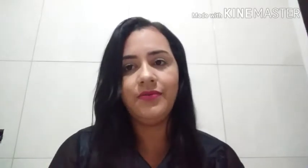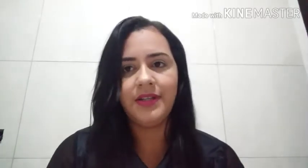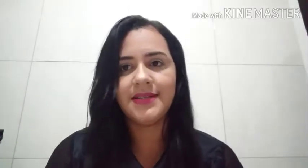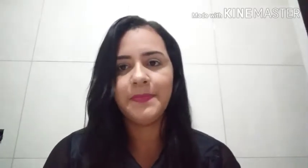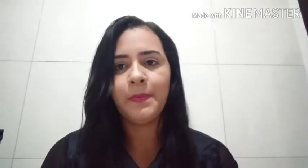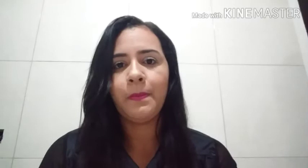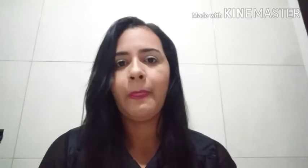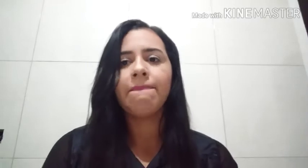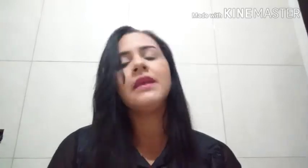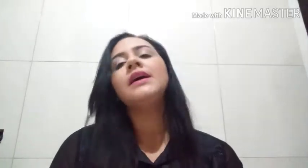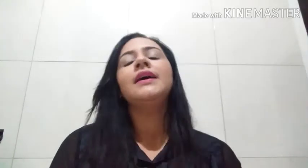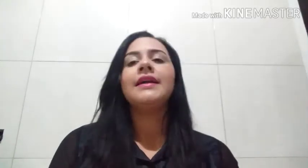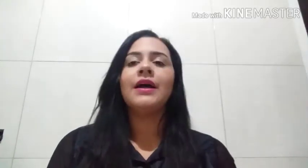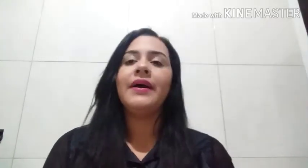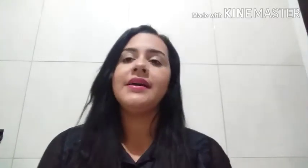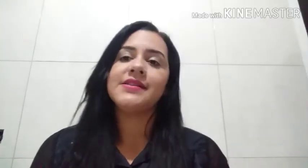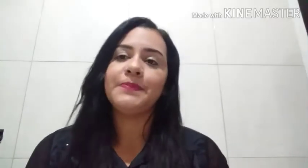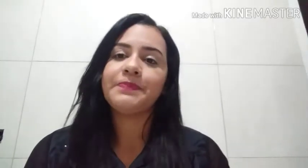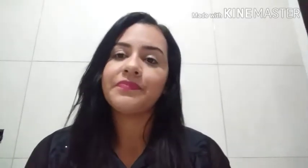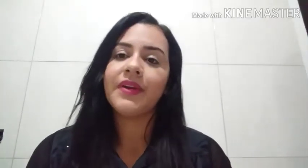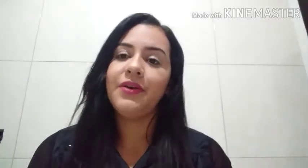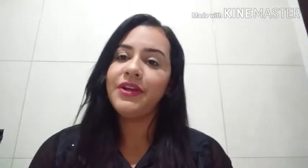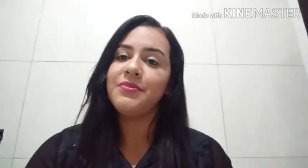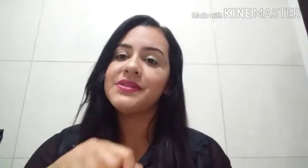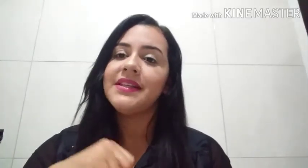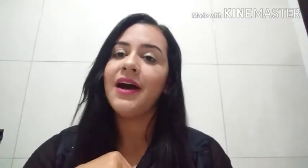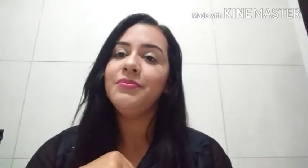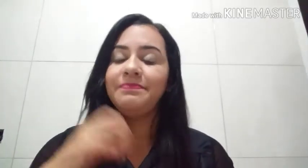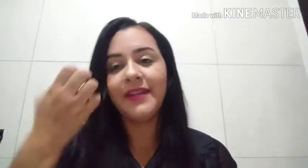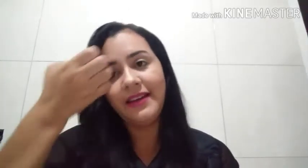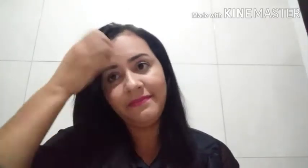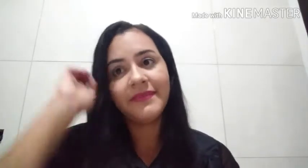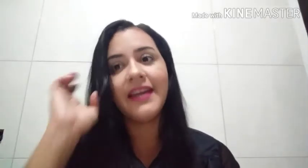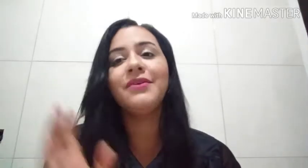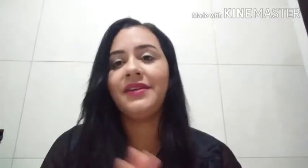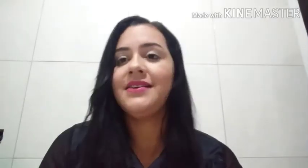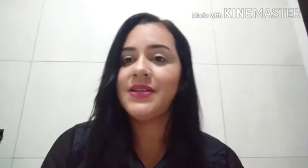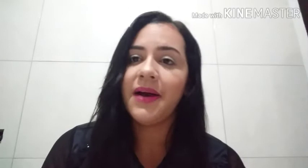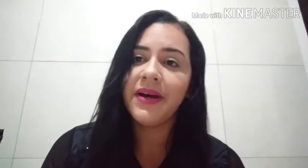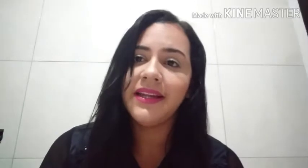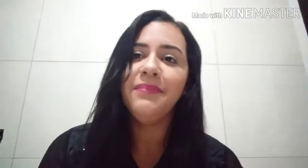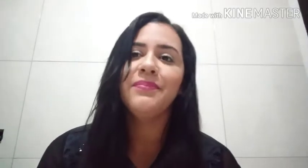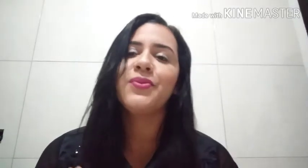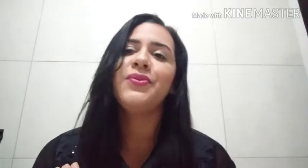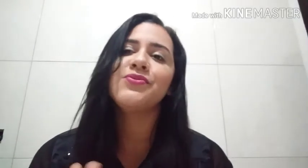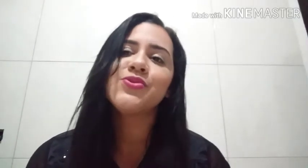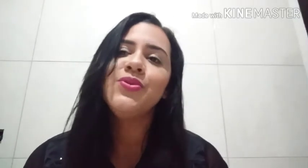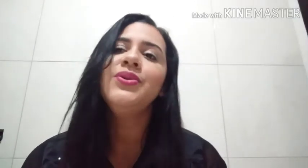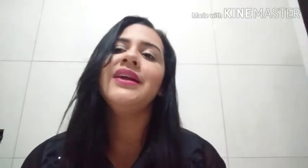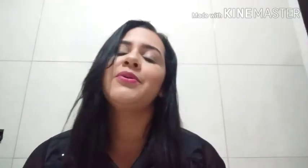ouvintes. Então é isso. Eu tenho o meu sinal, né? Quem não tem sinal ainda, procura um surdo, né? Procura